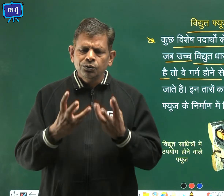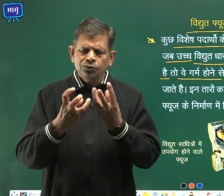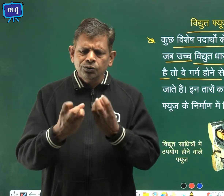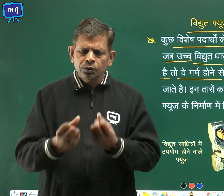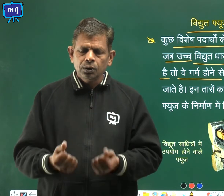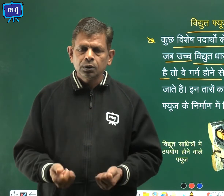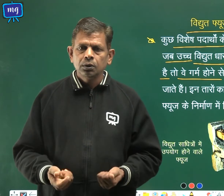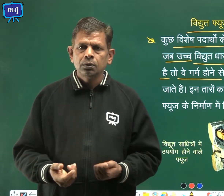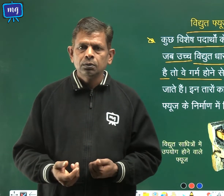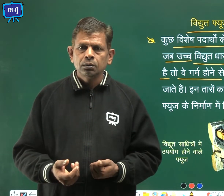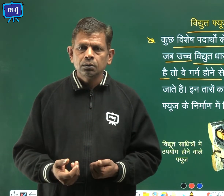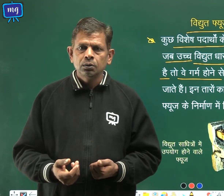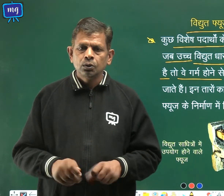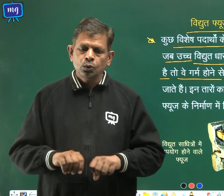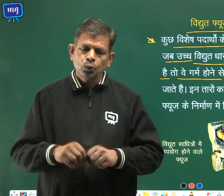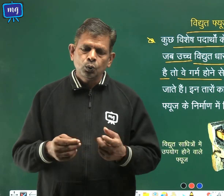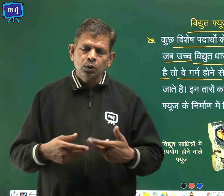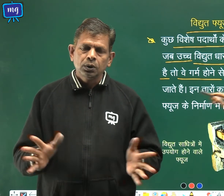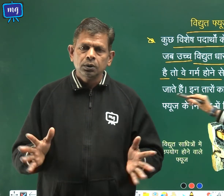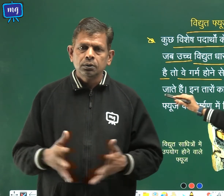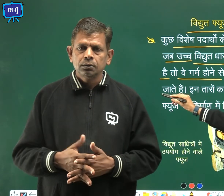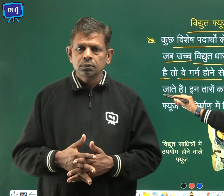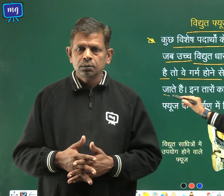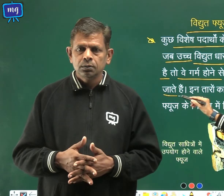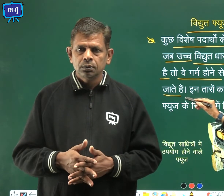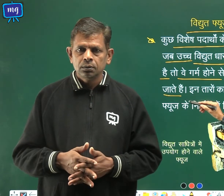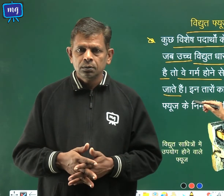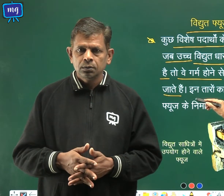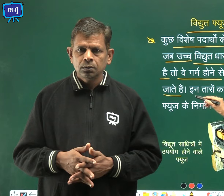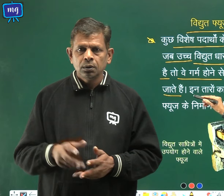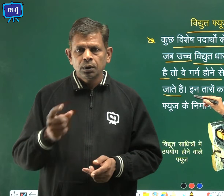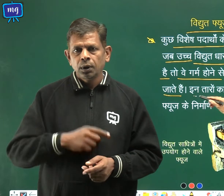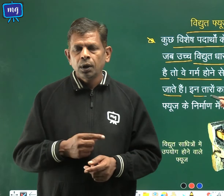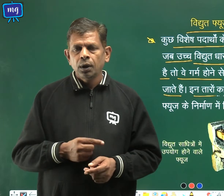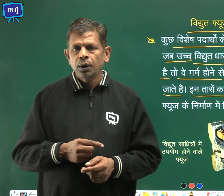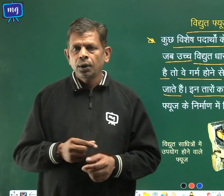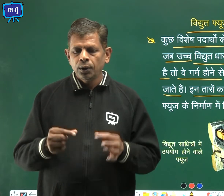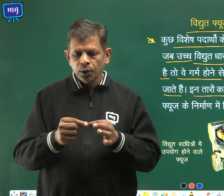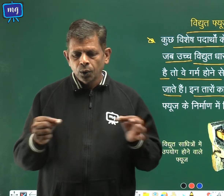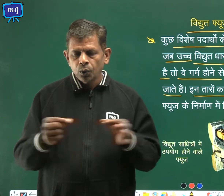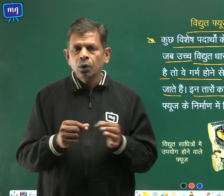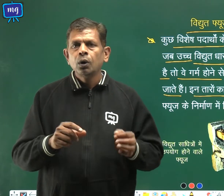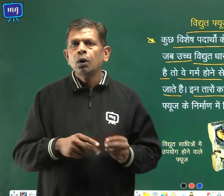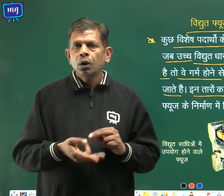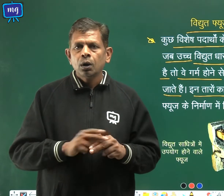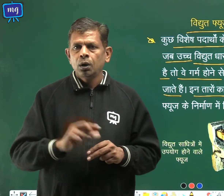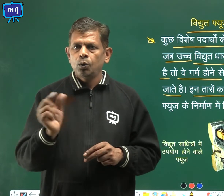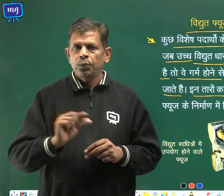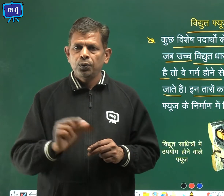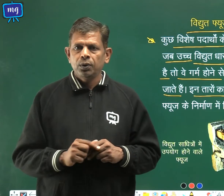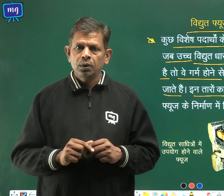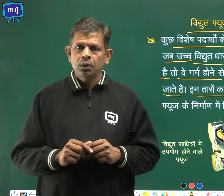पिघलकर टूट जाते हैं। इन तारों का उपयोग